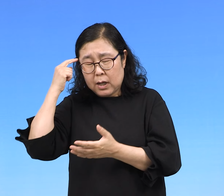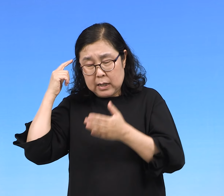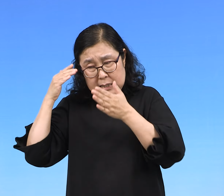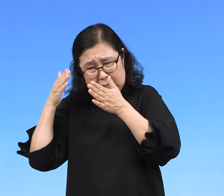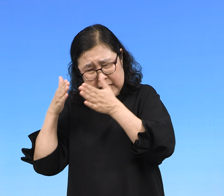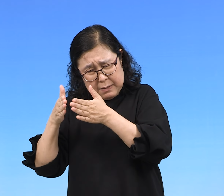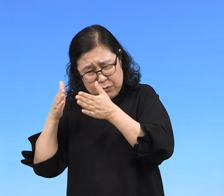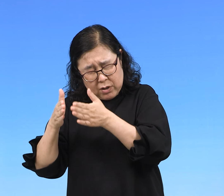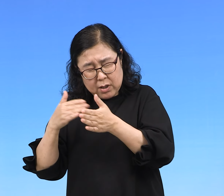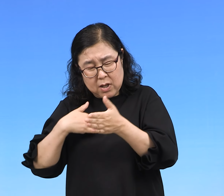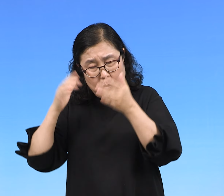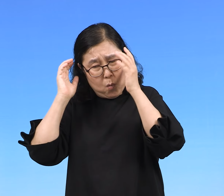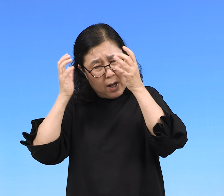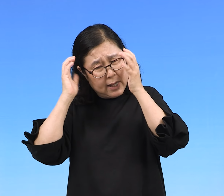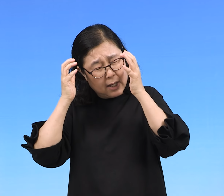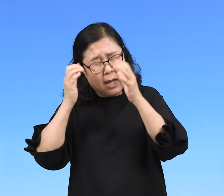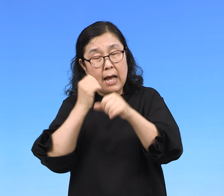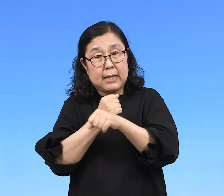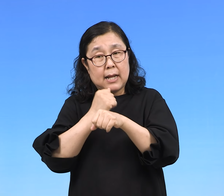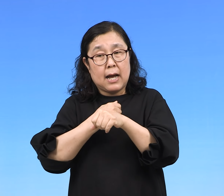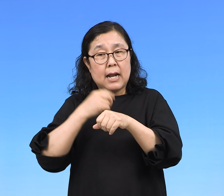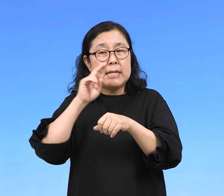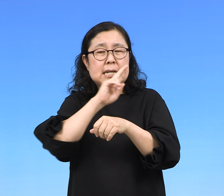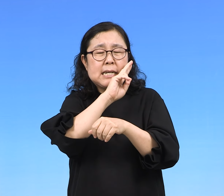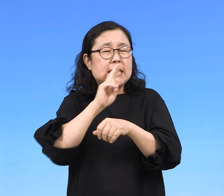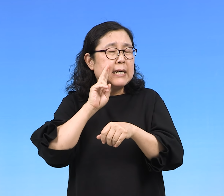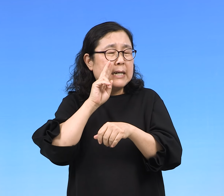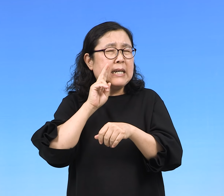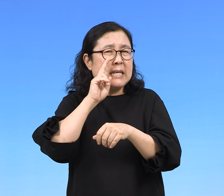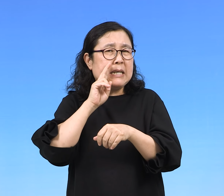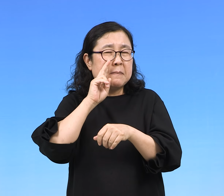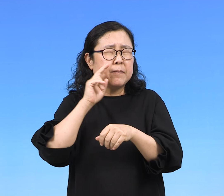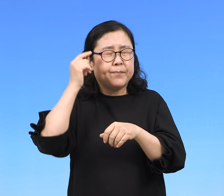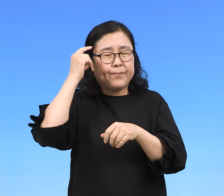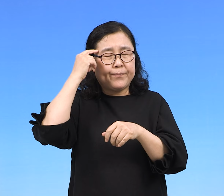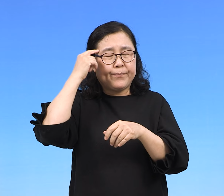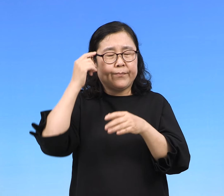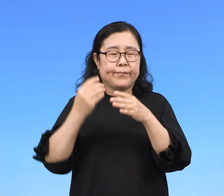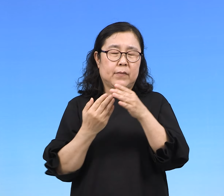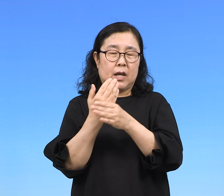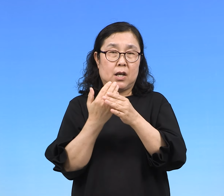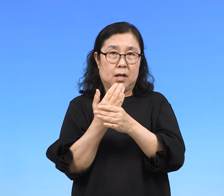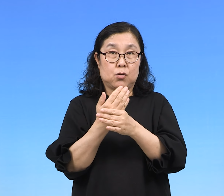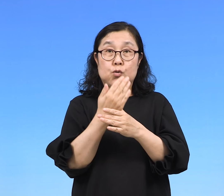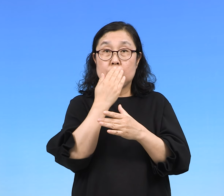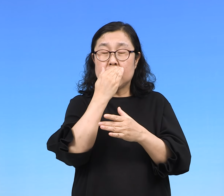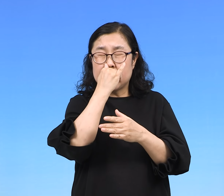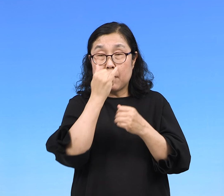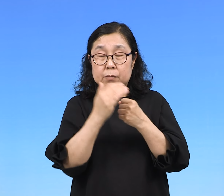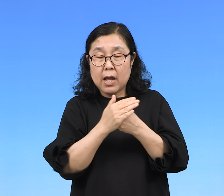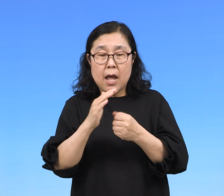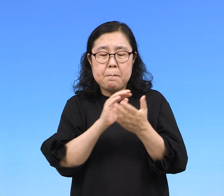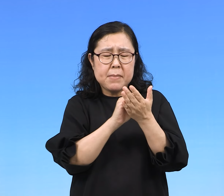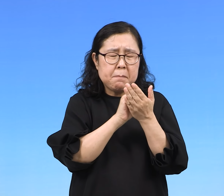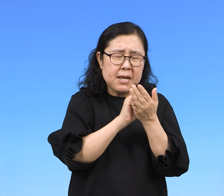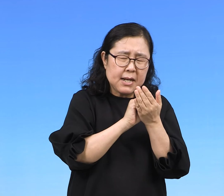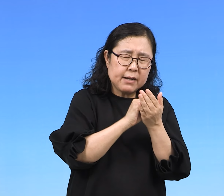지금 몰두해가지고 나를 지금 혼란하게 하는 거 아닌가? 그거를 깨달을 위험이 있기 때문에 절대 비밀로 하라는